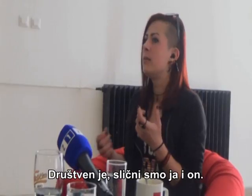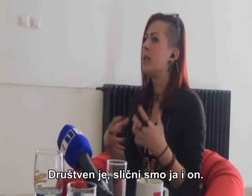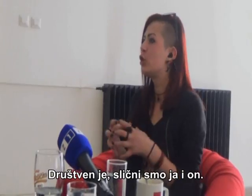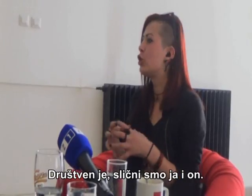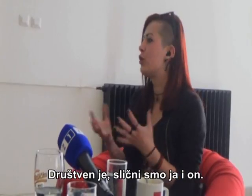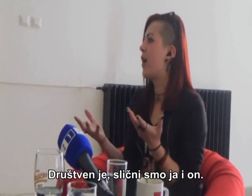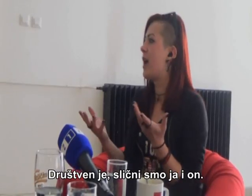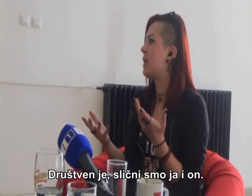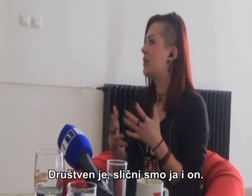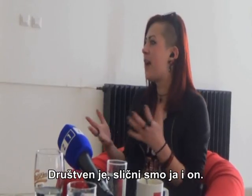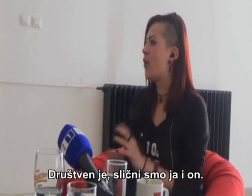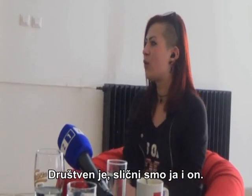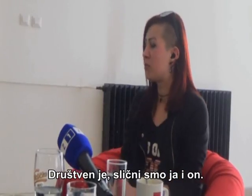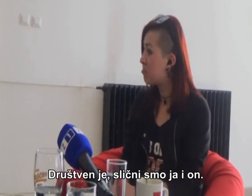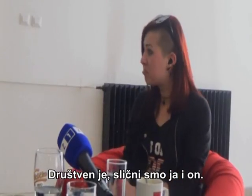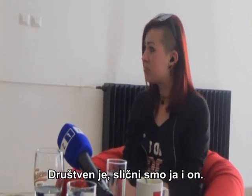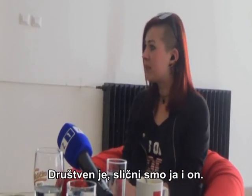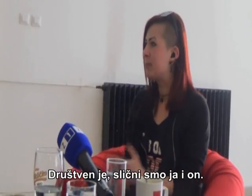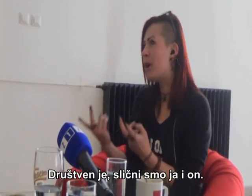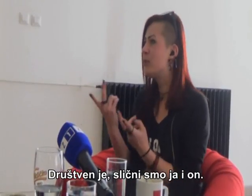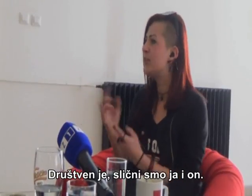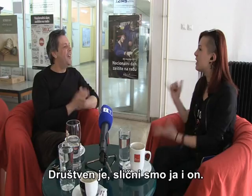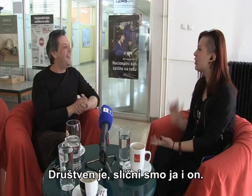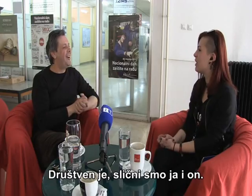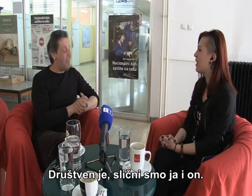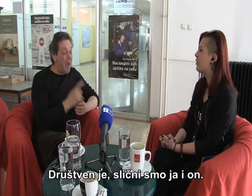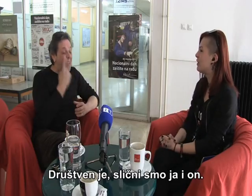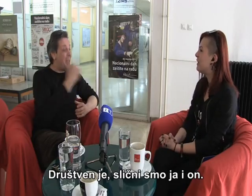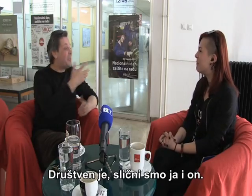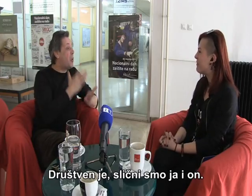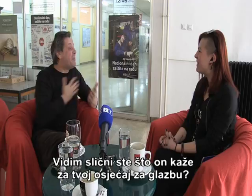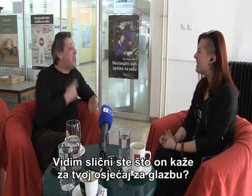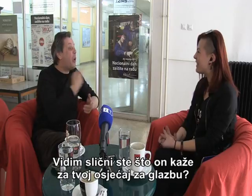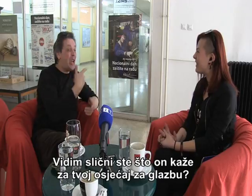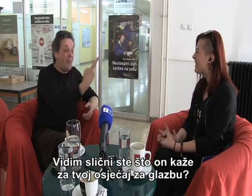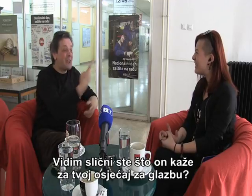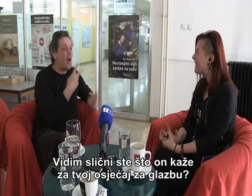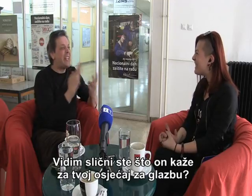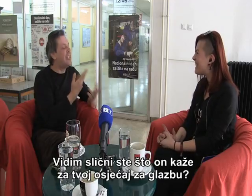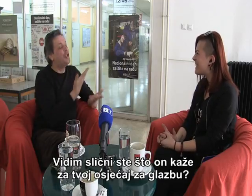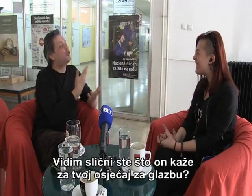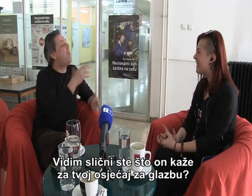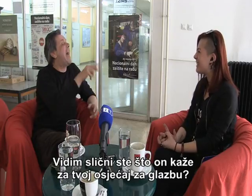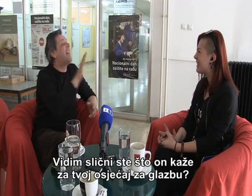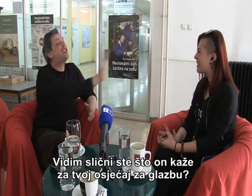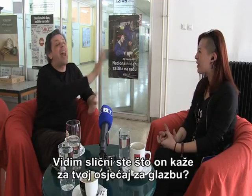biti društven, sve ono. Malo smo slični, ja. Pa vidim, to sam ti htio reći, vas dvoje ste slični. Što brat kaže na